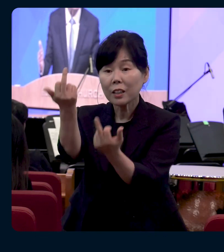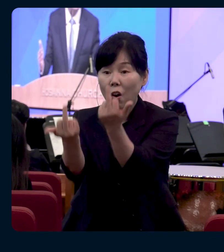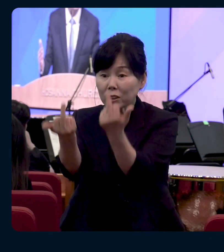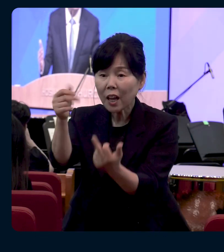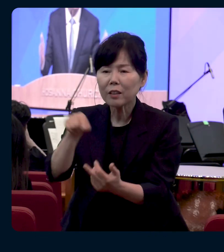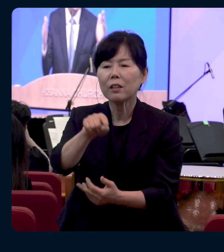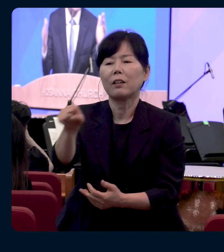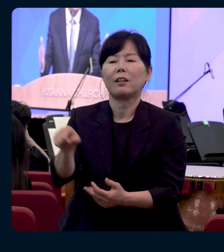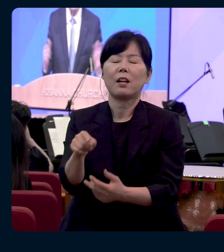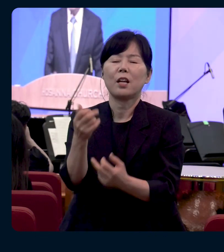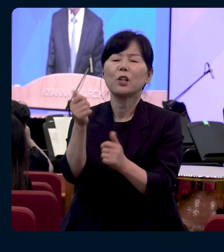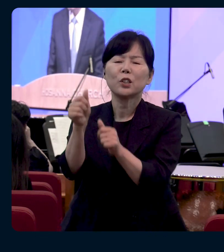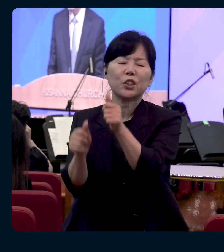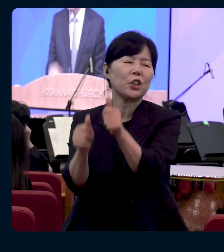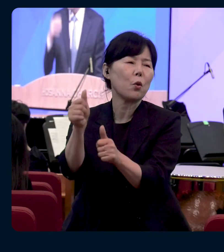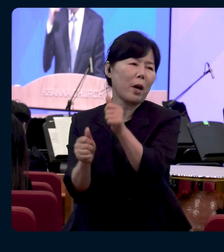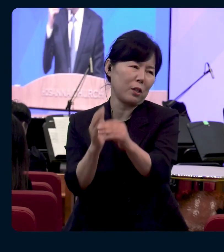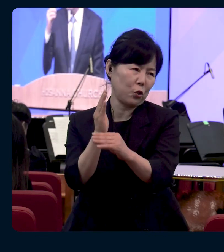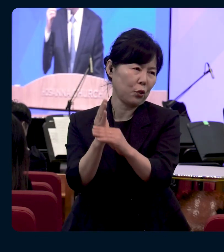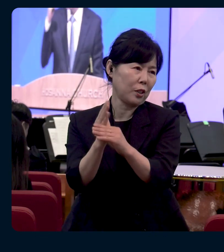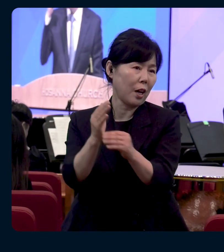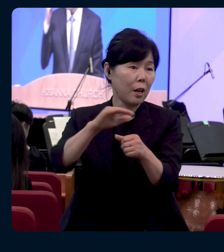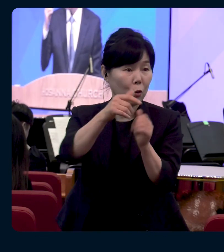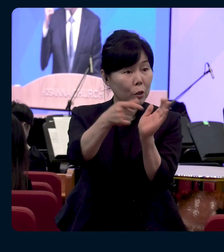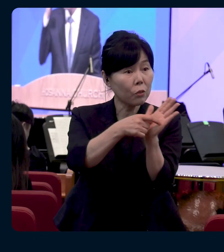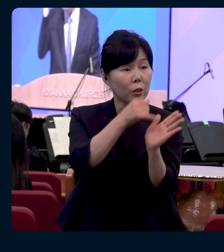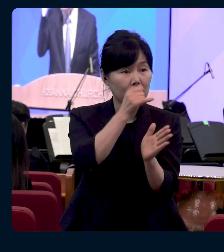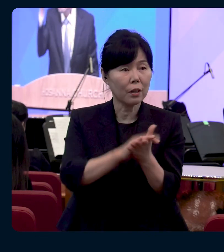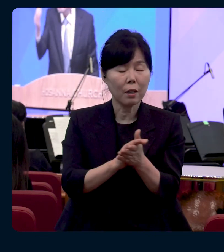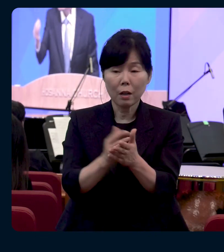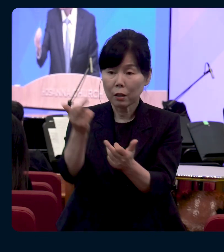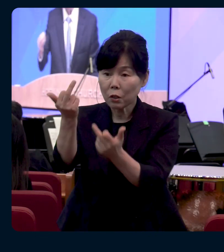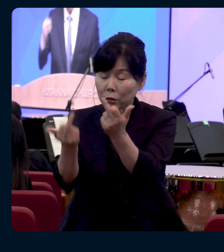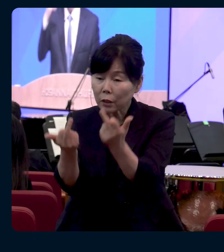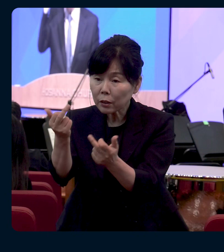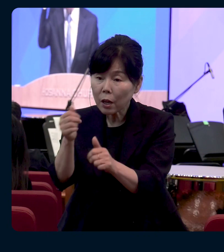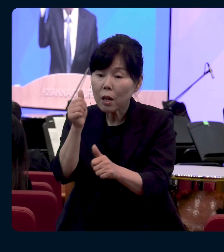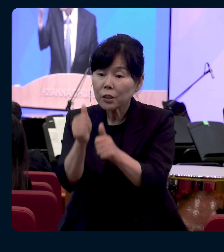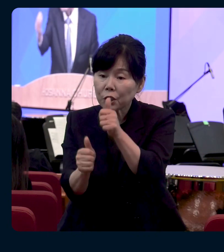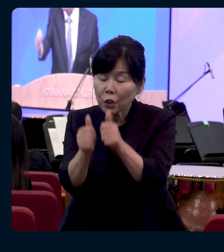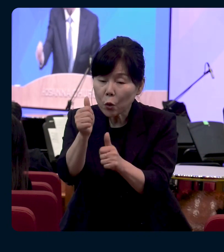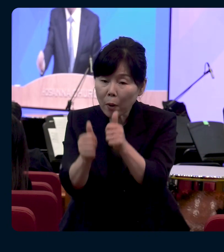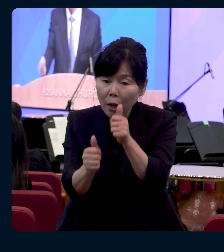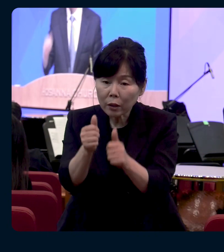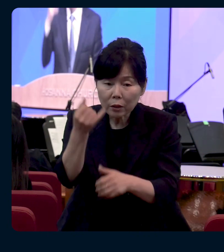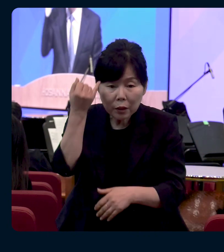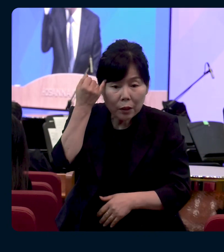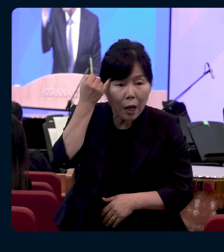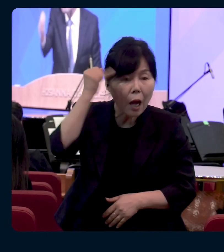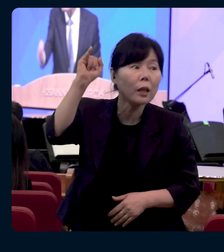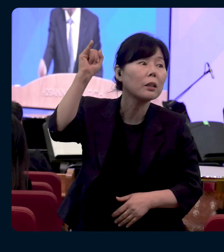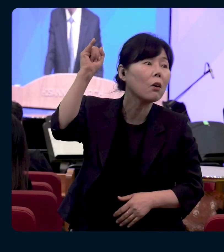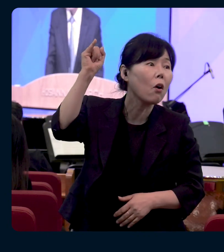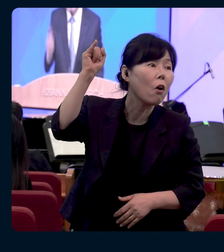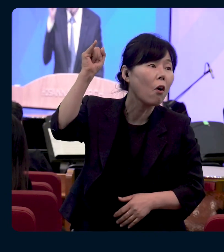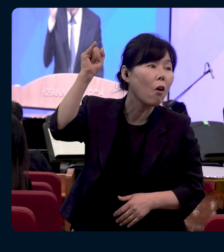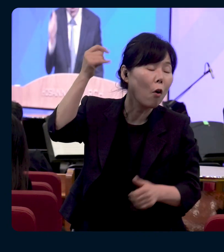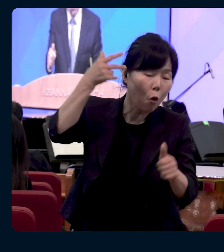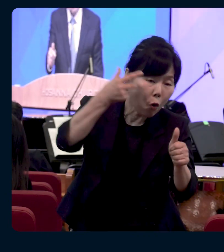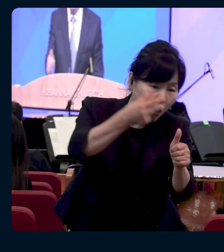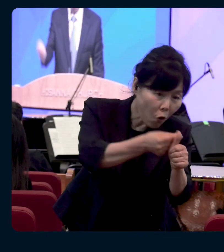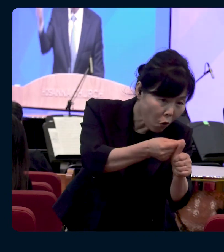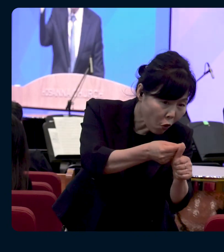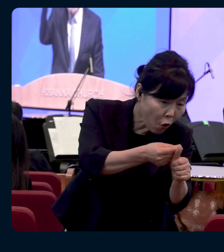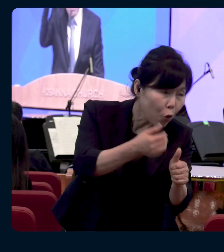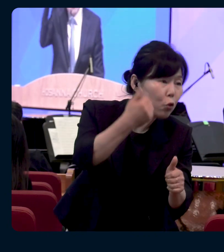나와 있거든요. 자, 그런데 지금 요셉이 형제들을 시험하는 그 모든 아이디어를 누가 넣어줬느냐?